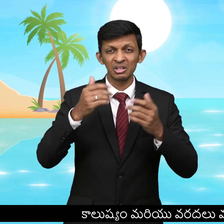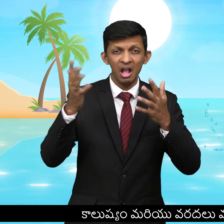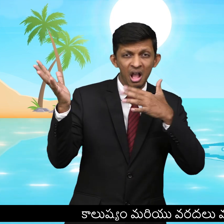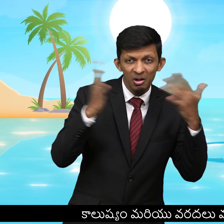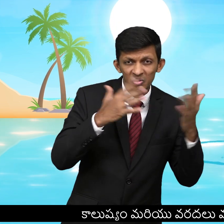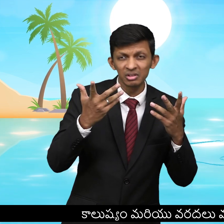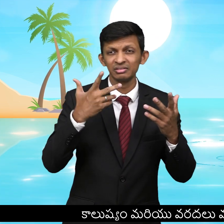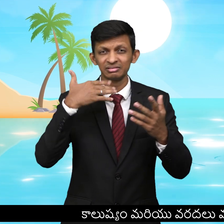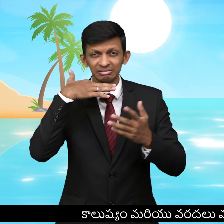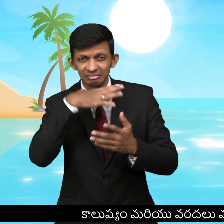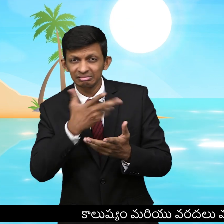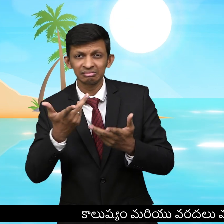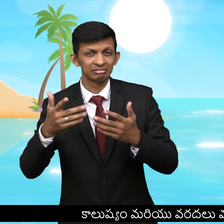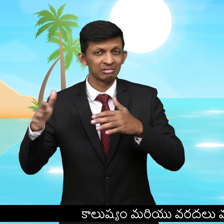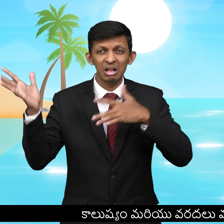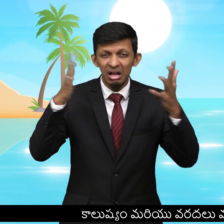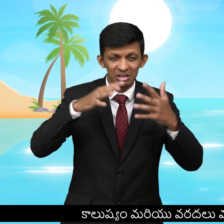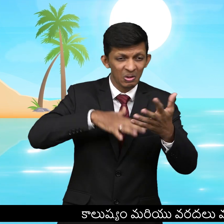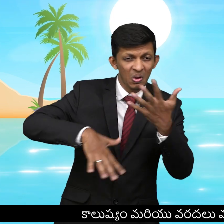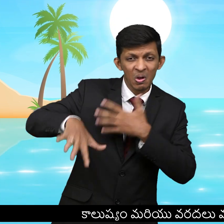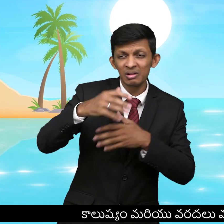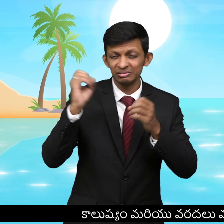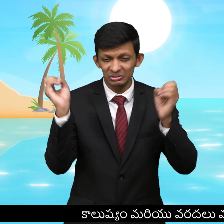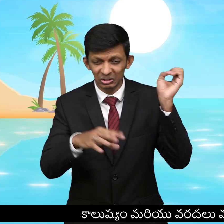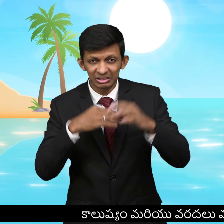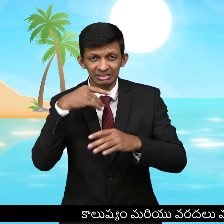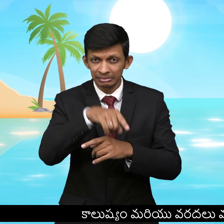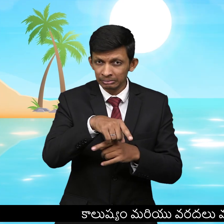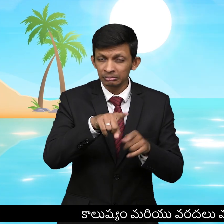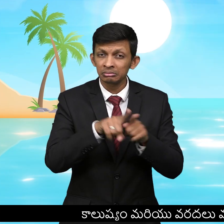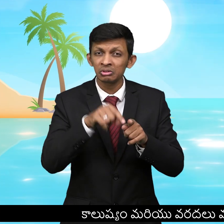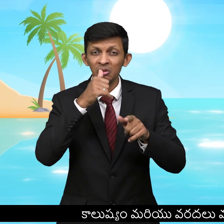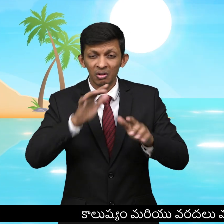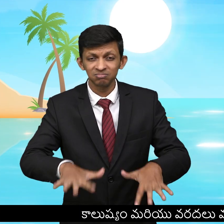కాలుష్యం మరియు వరదలు వంటి సమస్యలను అర్థం చేసుకుంటారు.